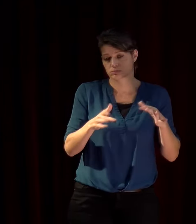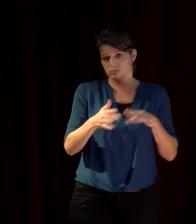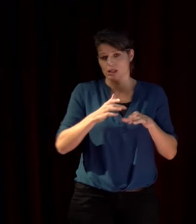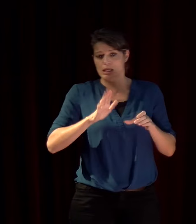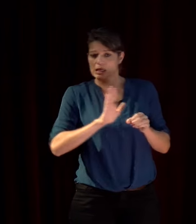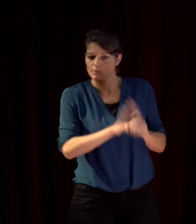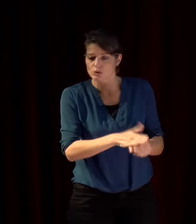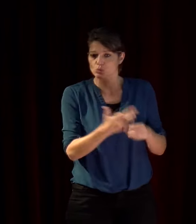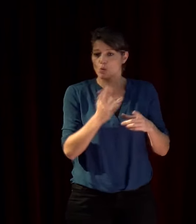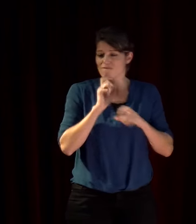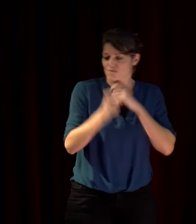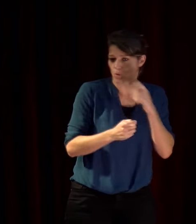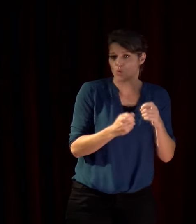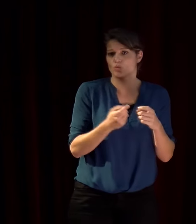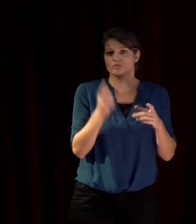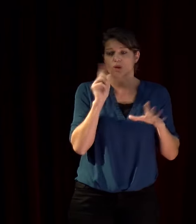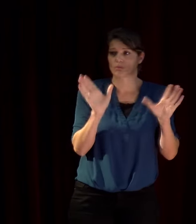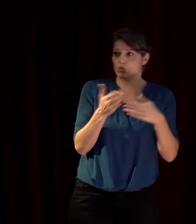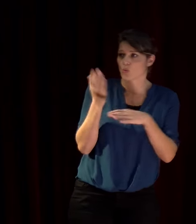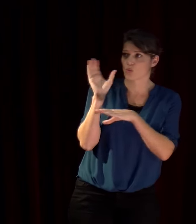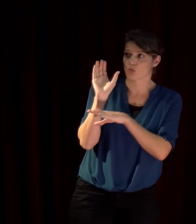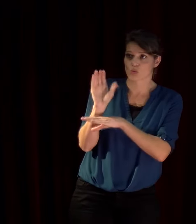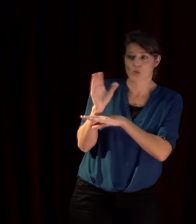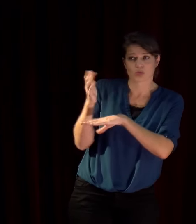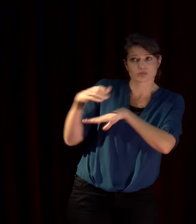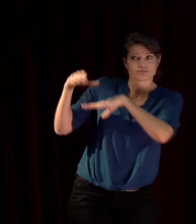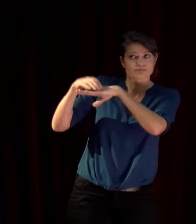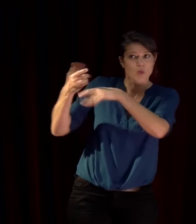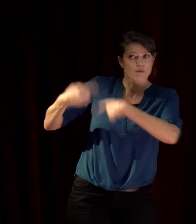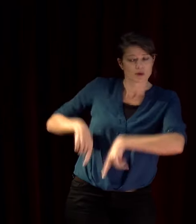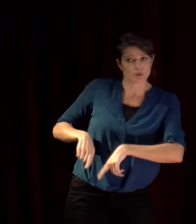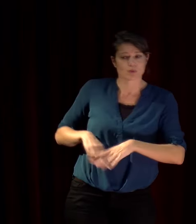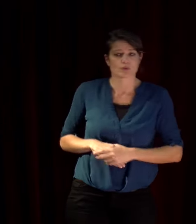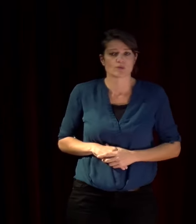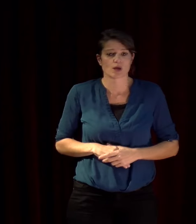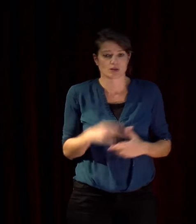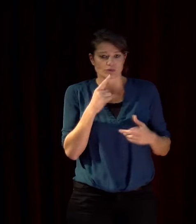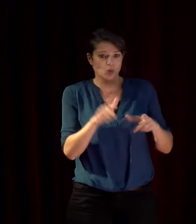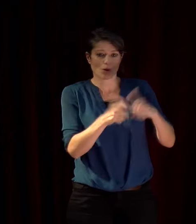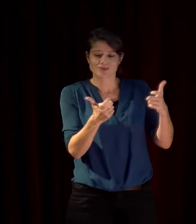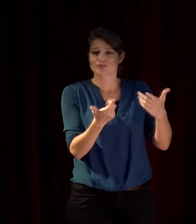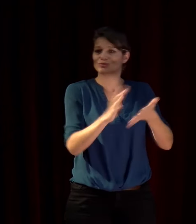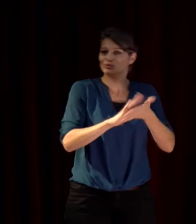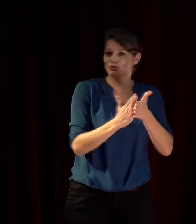organisations non gouvernementales dont on empêche l'expression dont on ferme les locaux etc.